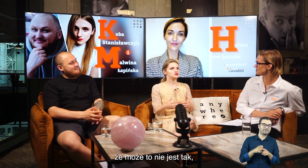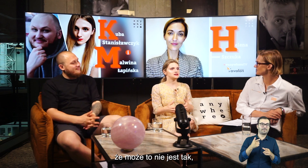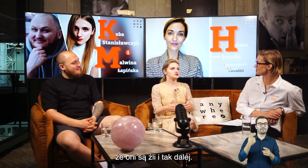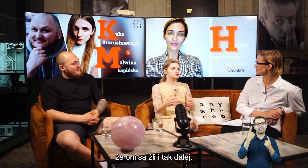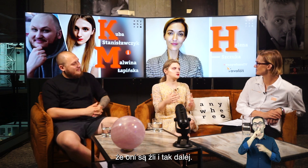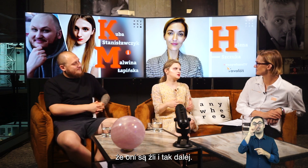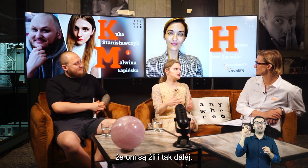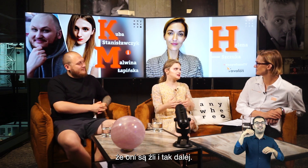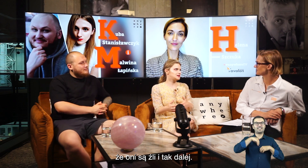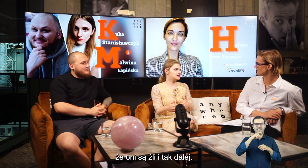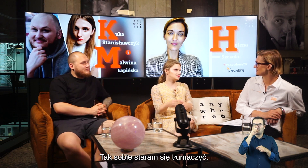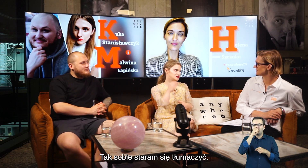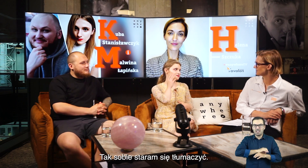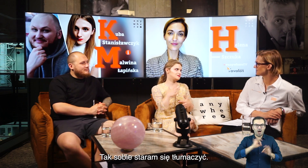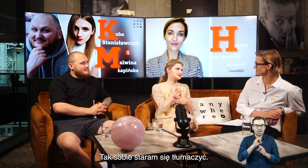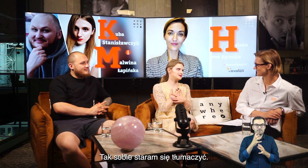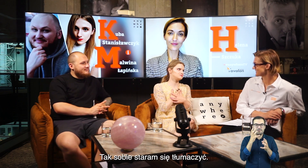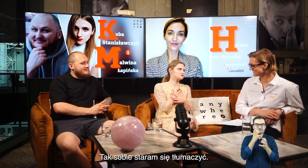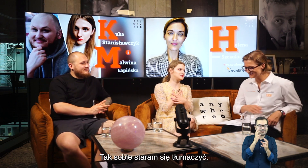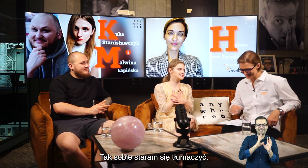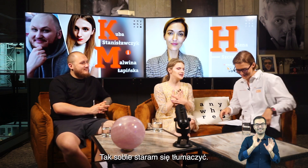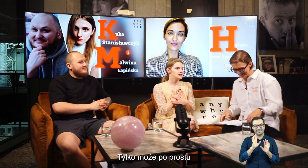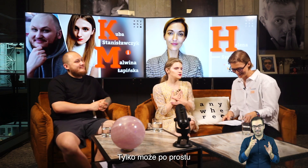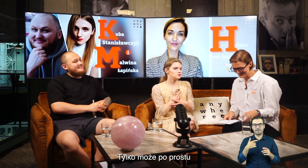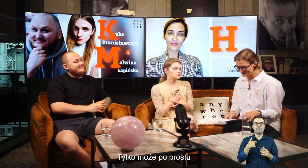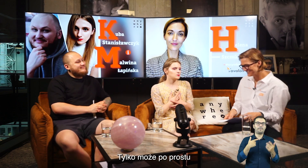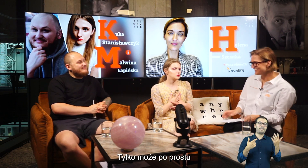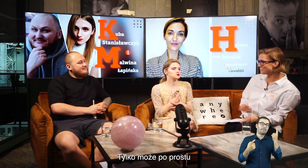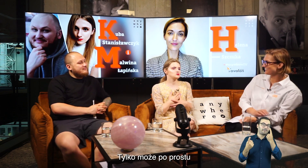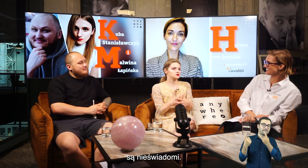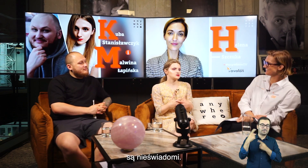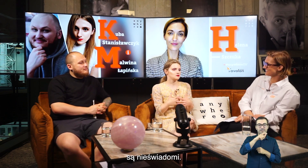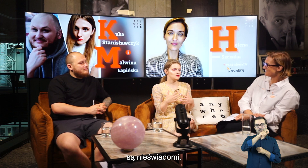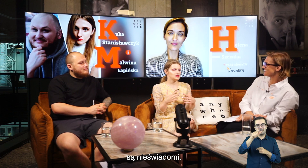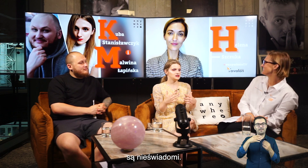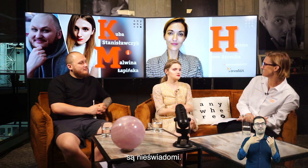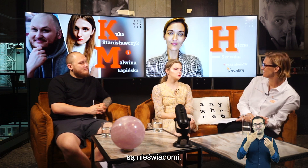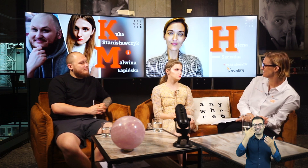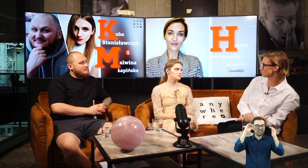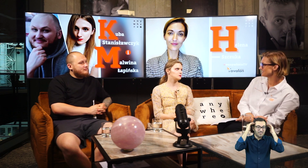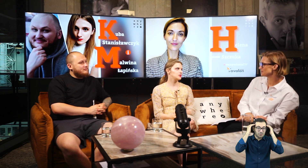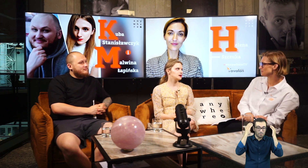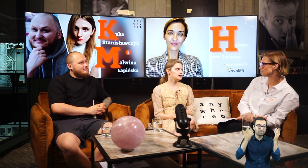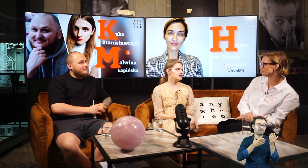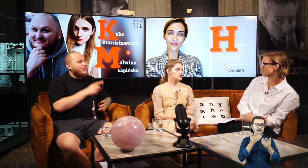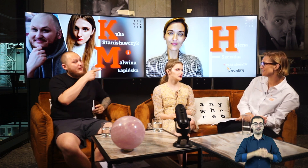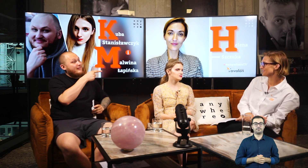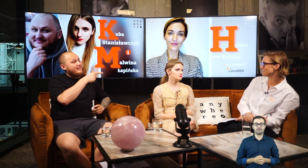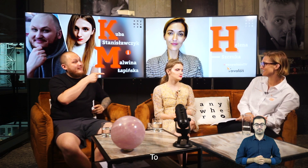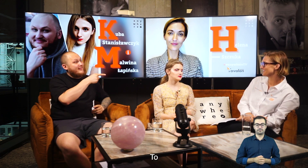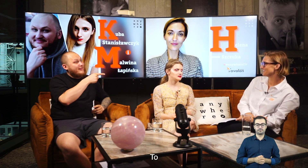może to nie jest tak, że oni są źli i tak dalej, tak sobie staram tłumaczyć, tylko może po prostu są nieświadomi.